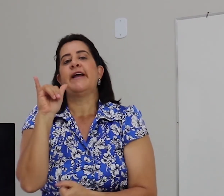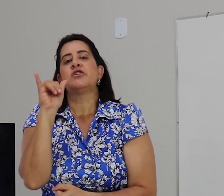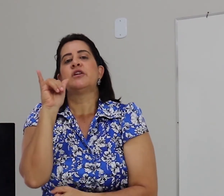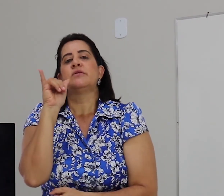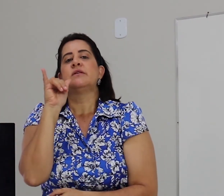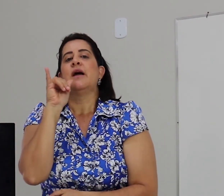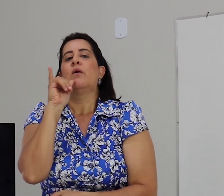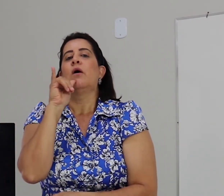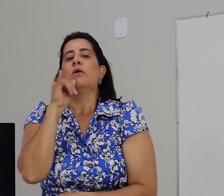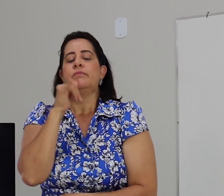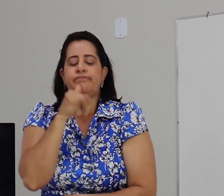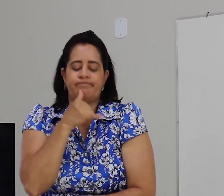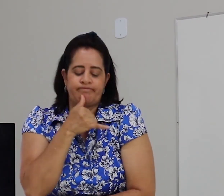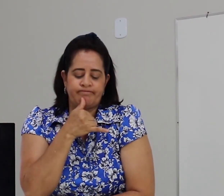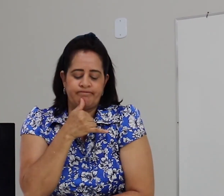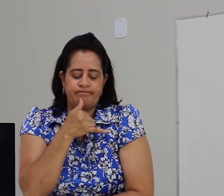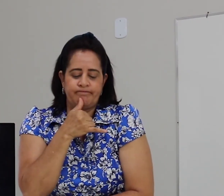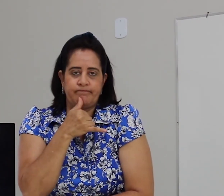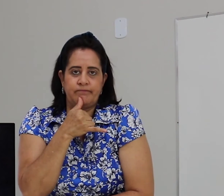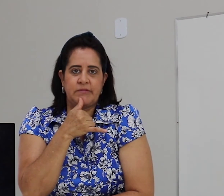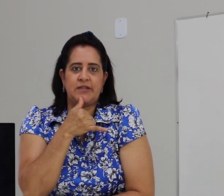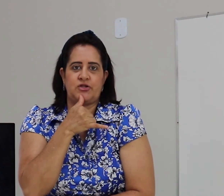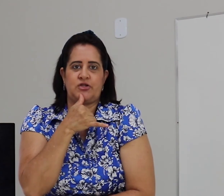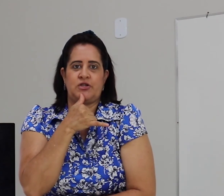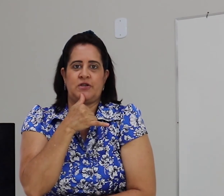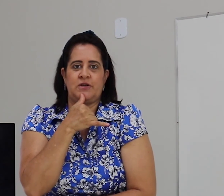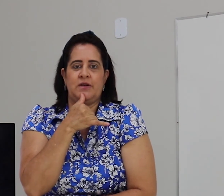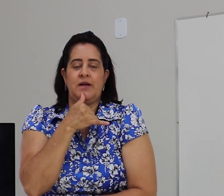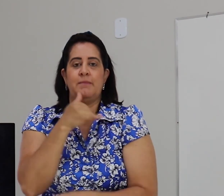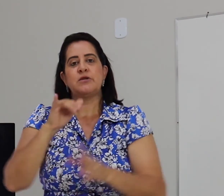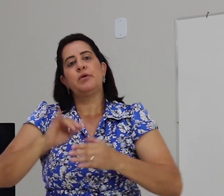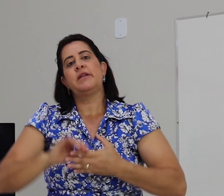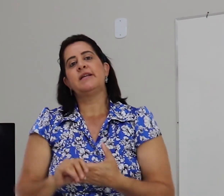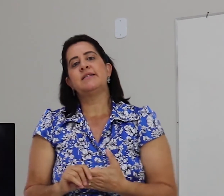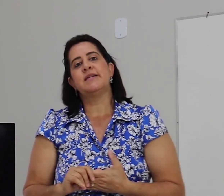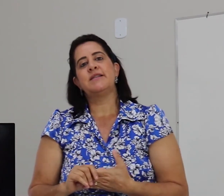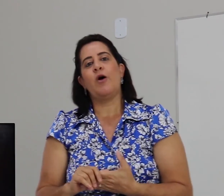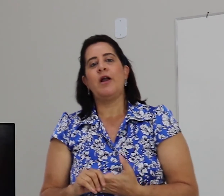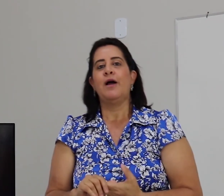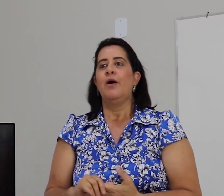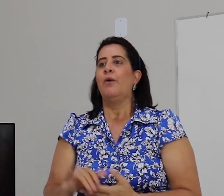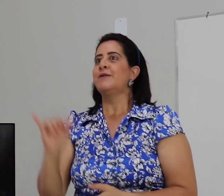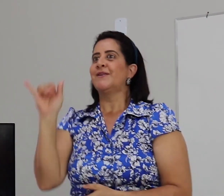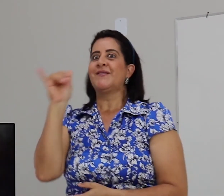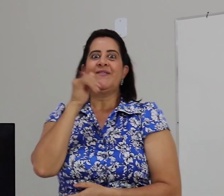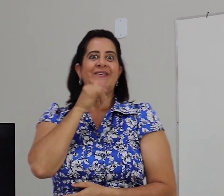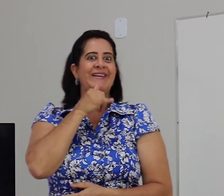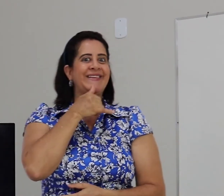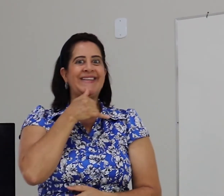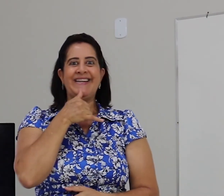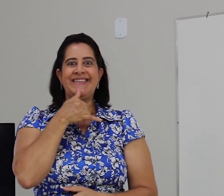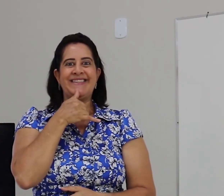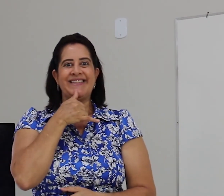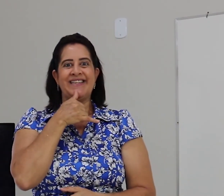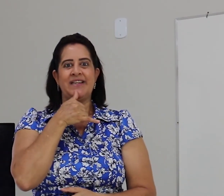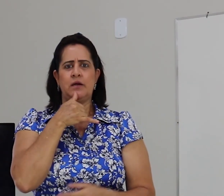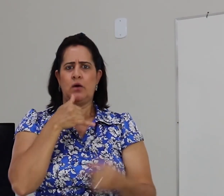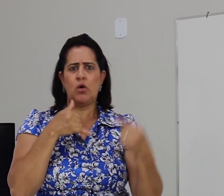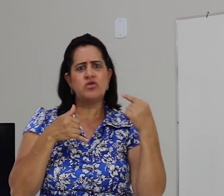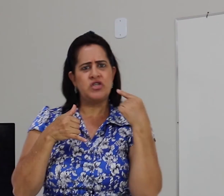fecha no sinal, ó. Triste. Mas eu poderia dizer assim, olha, hoje eu estou muito triste. Condiz